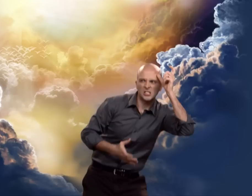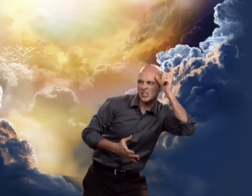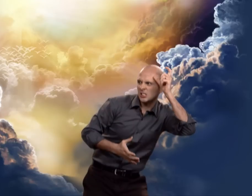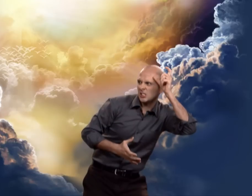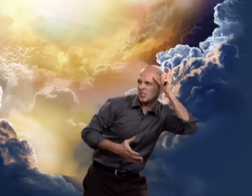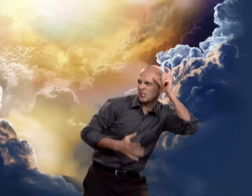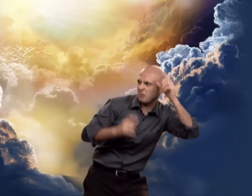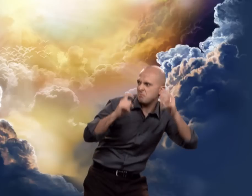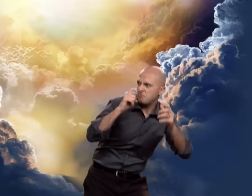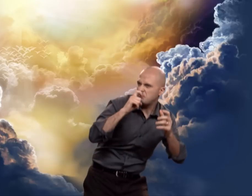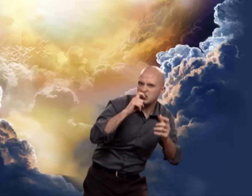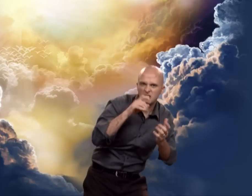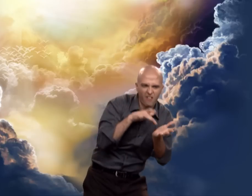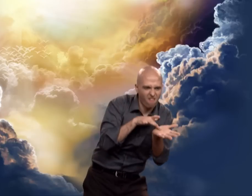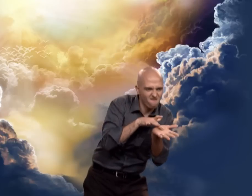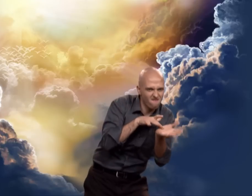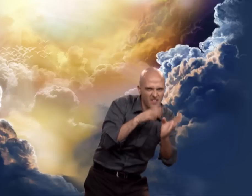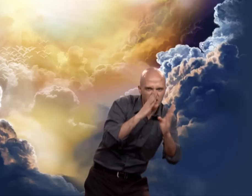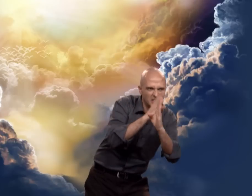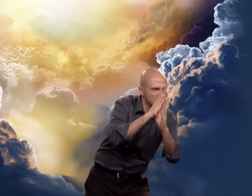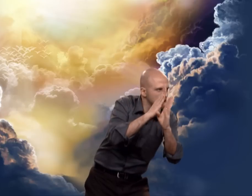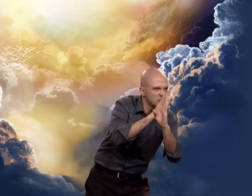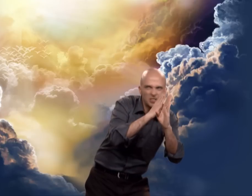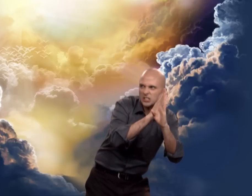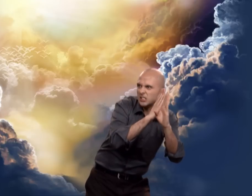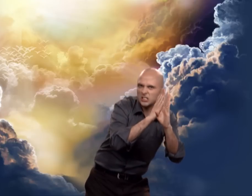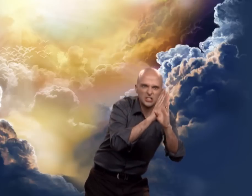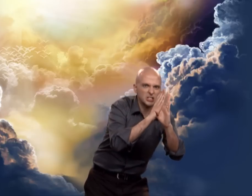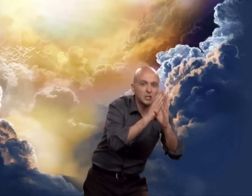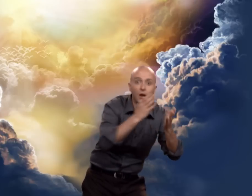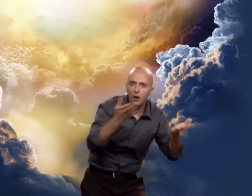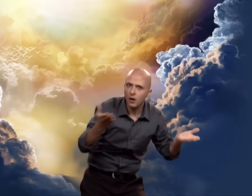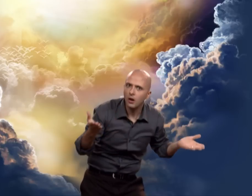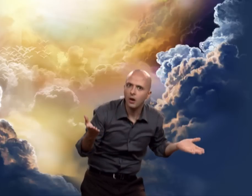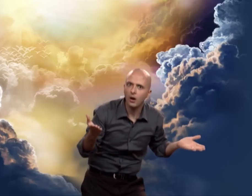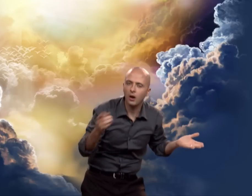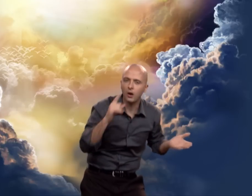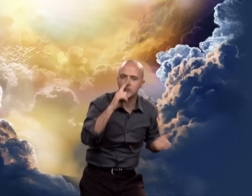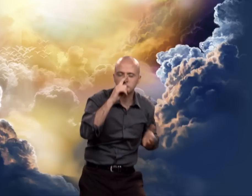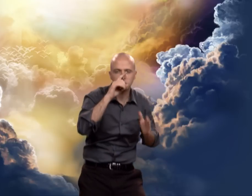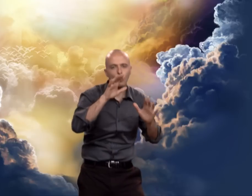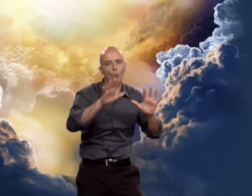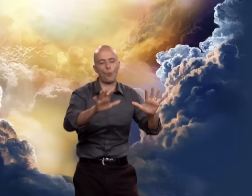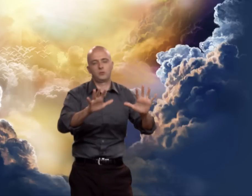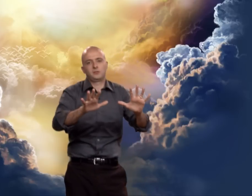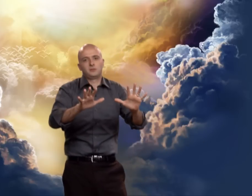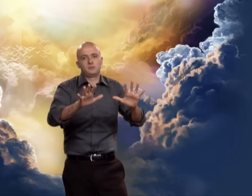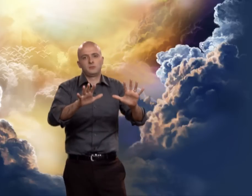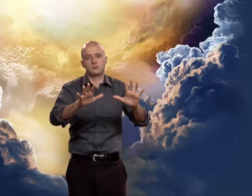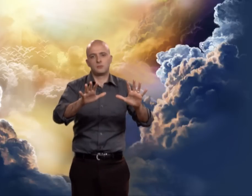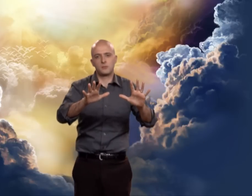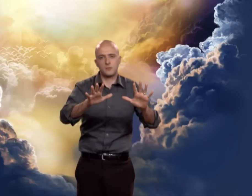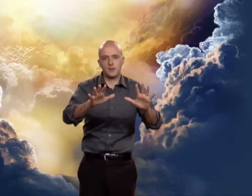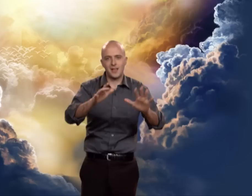não é exaltada ao ser perpetuado o pecado ao longo de eras sem fim. O erro do tormento